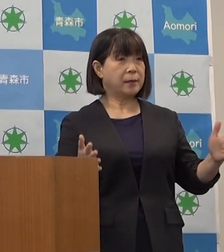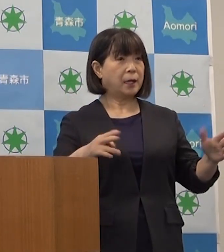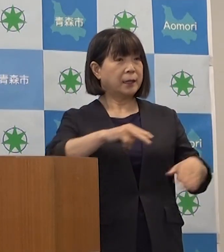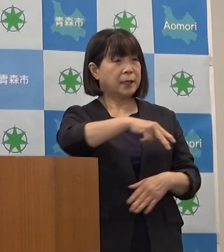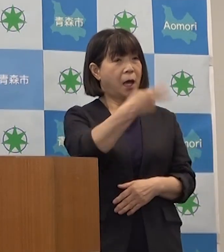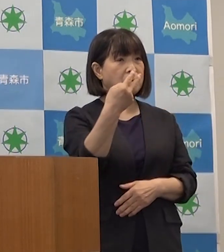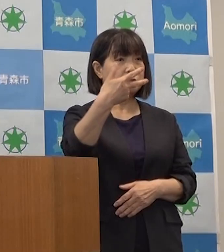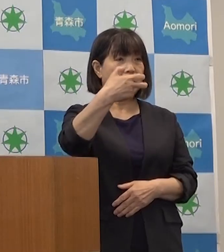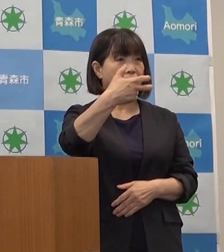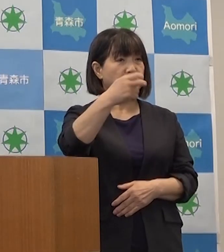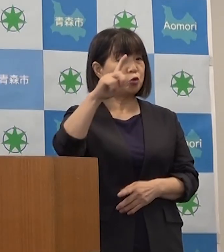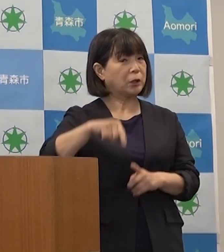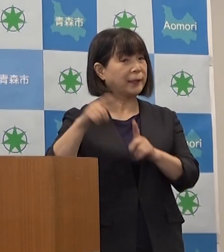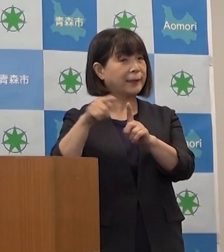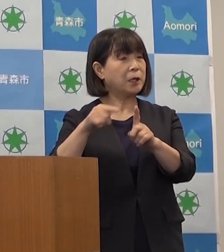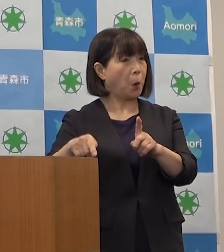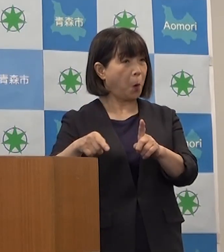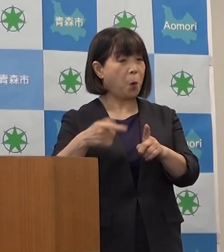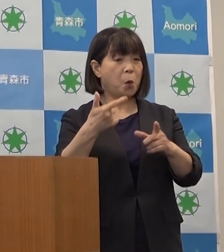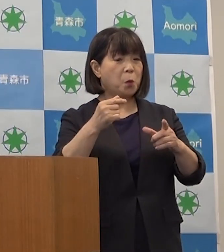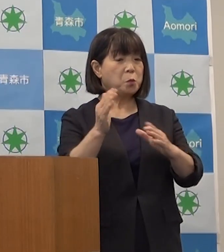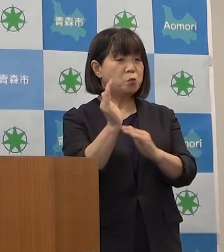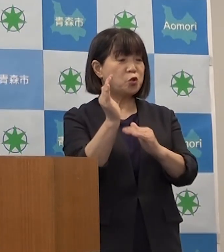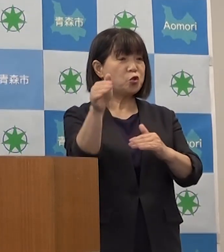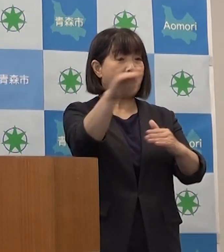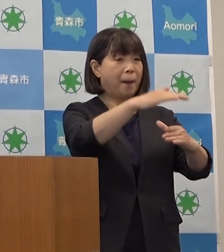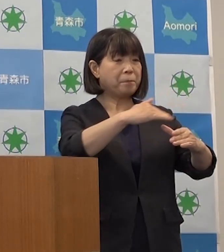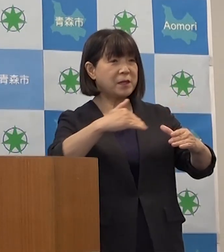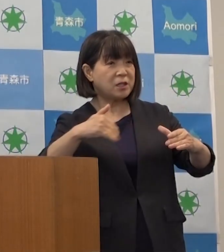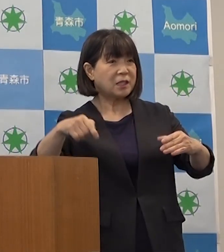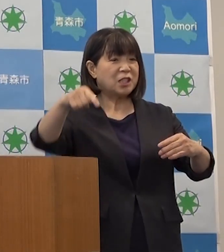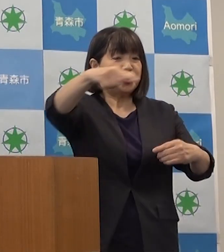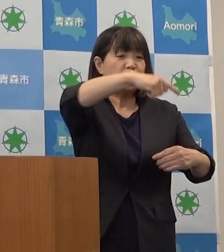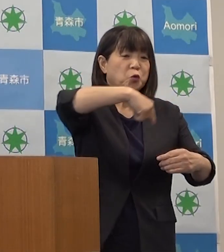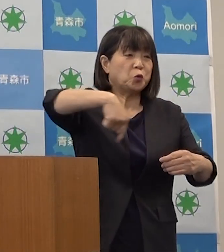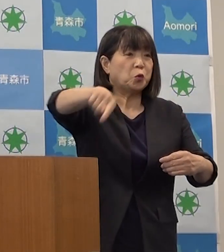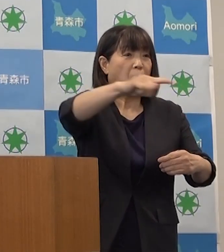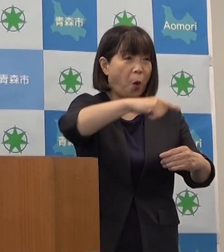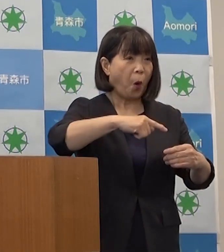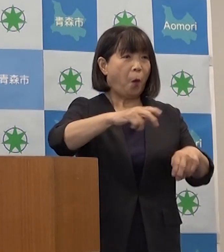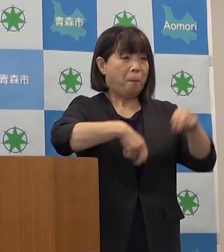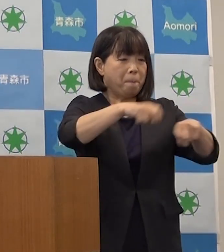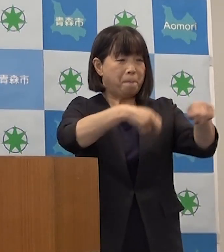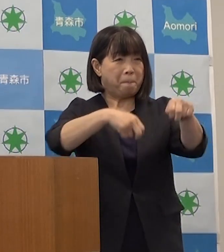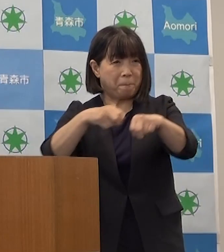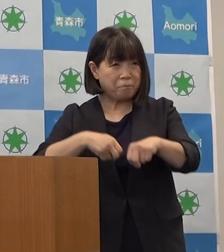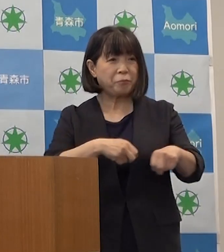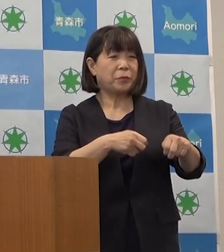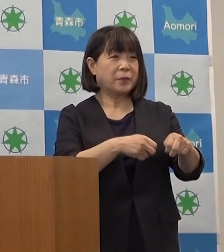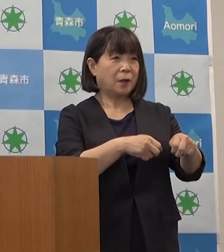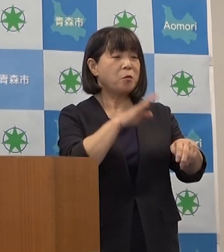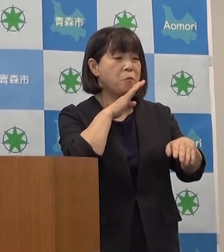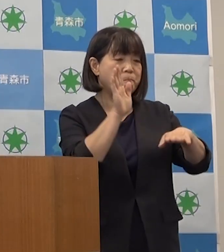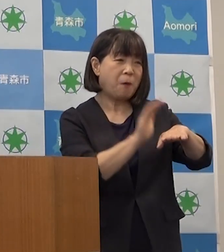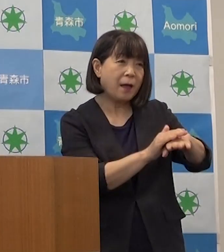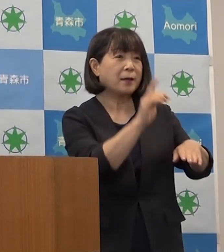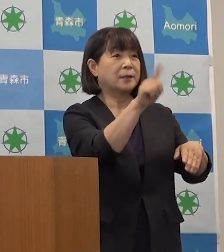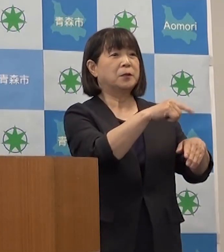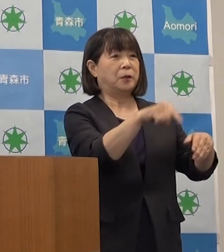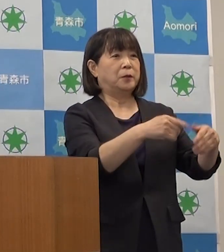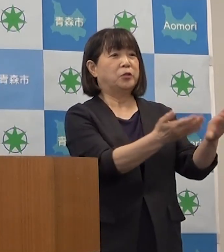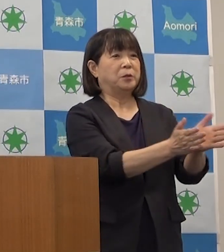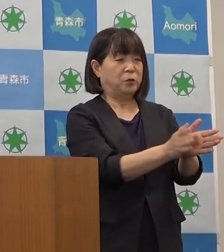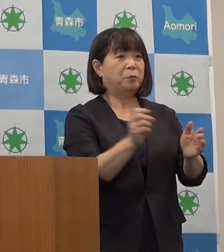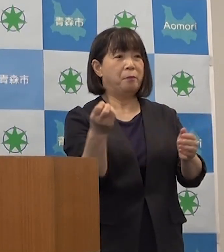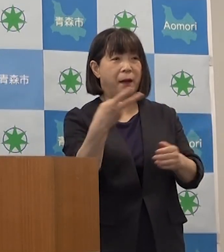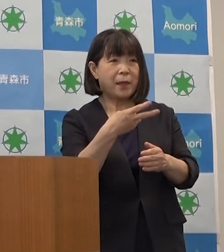270キロの陸奥湾一周サイクリングコースを巡るエキスパート部門というのに加えまして体力に合わせて